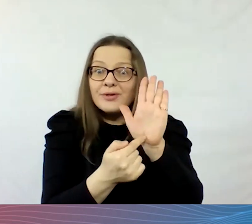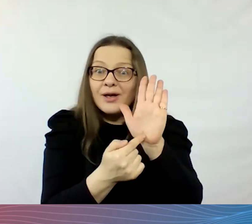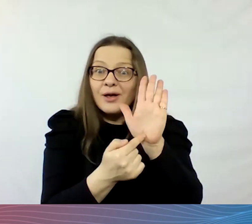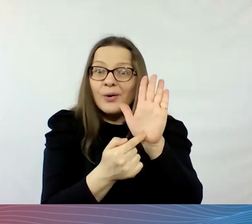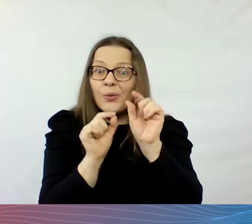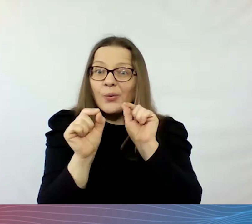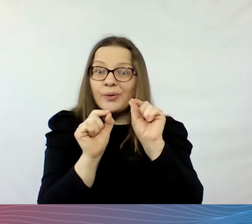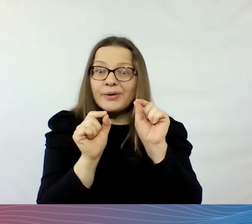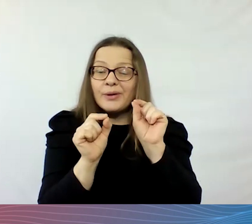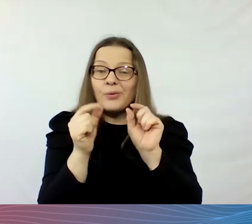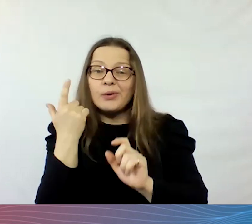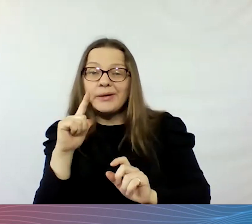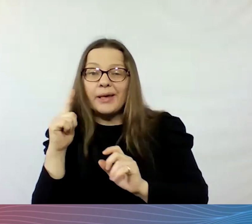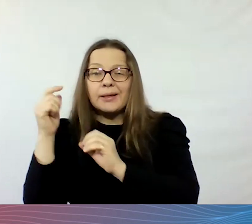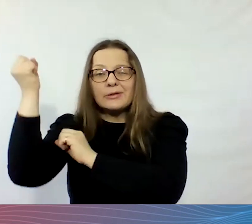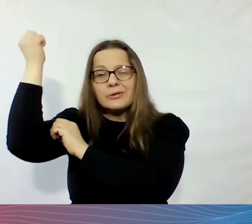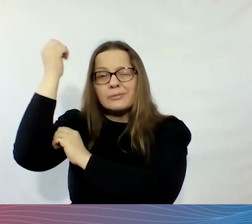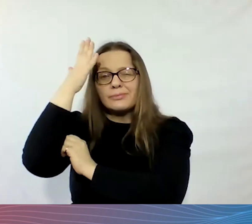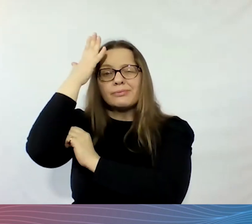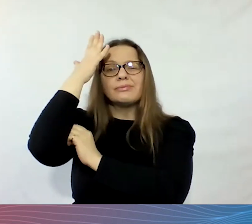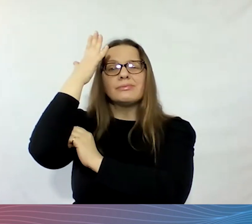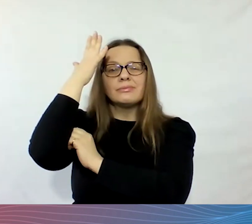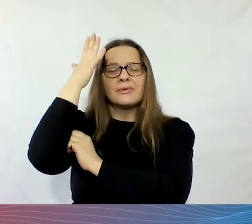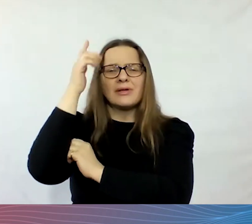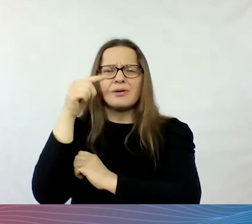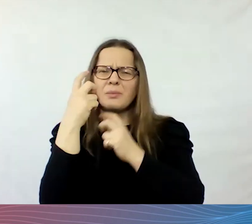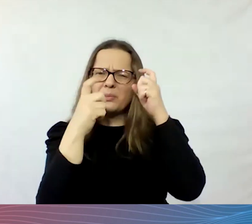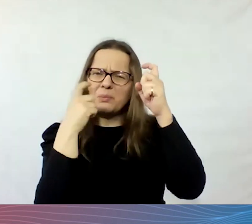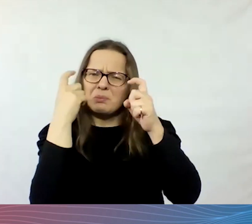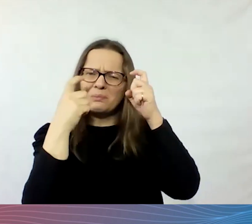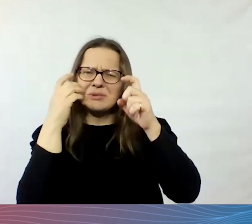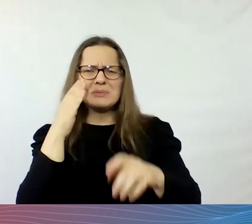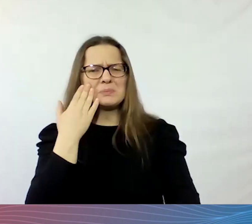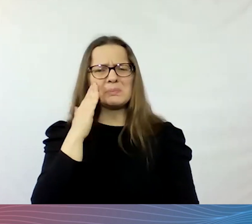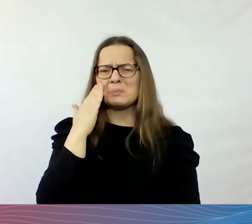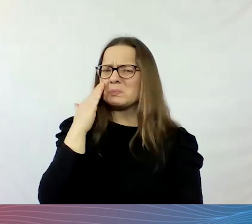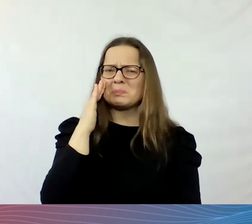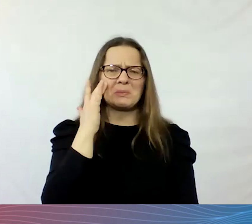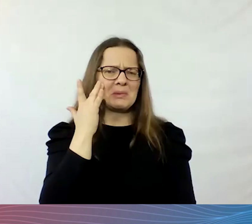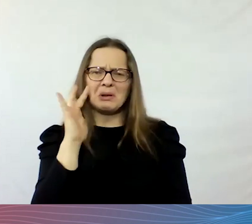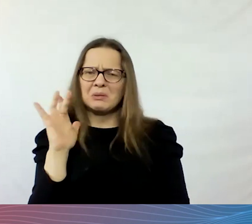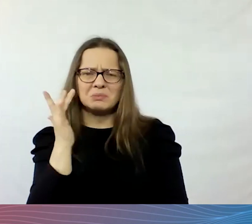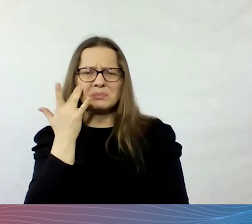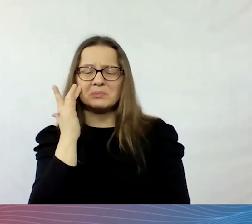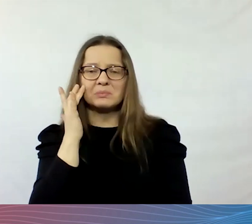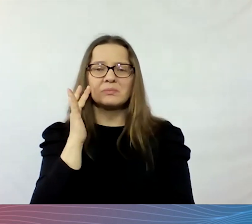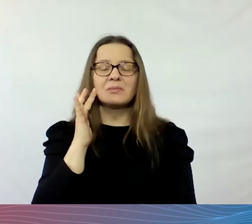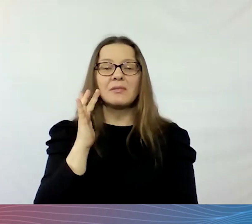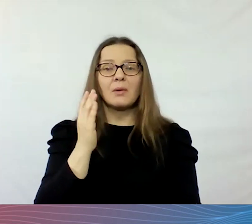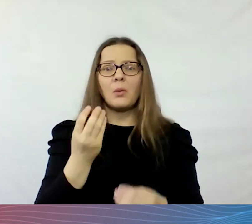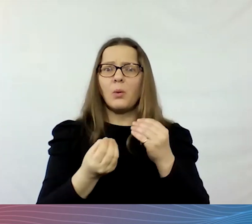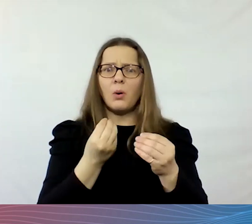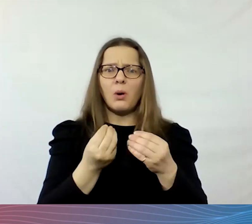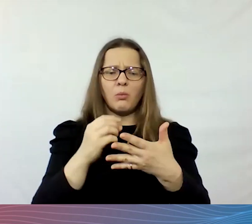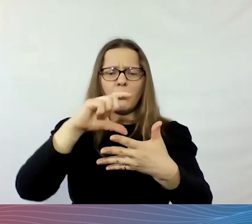preocupado, Senhor, eu não entendi. Por que começa com corpo, espírito e esperança?